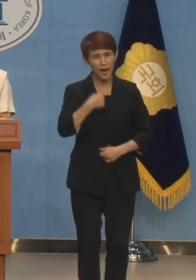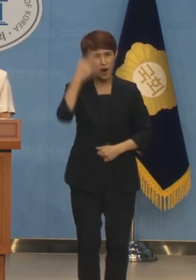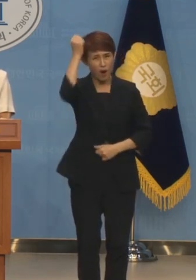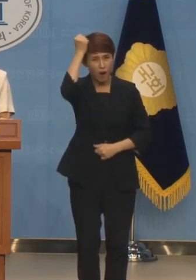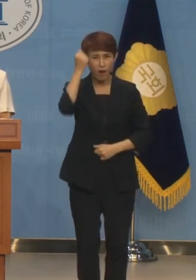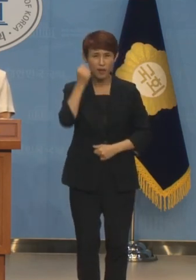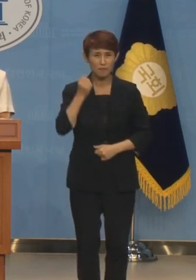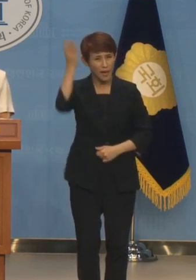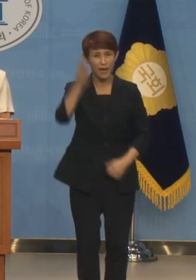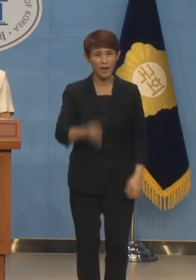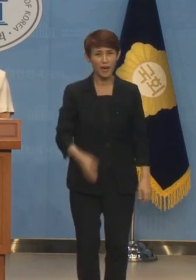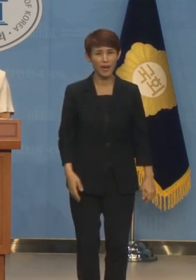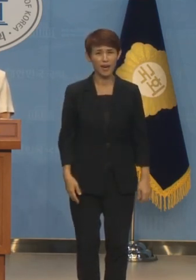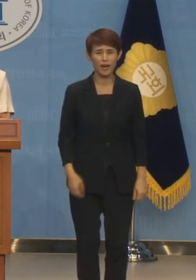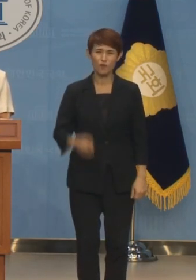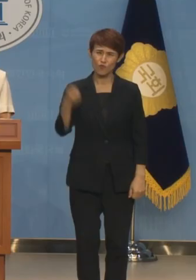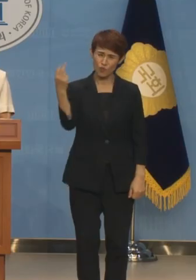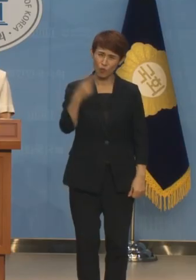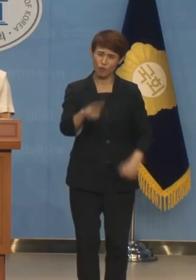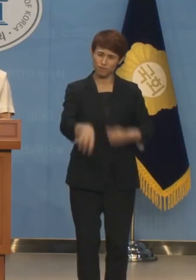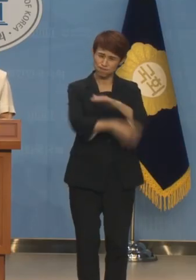또 이런 정책을 내놓는 겁니까?